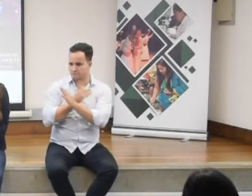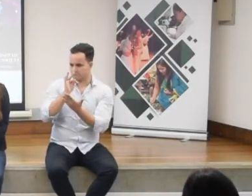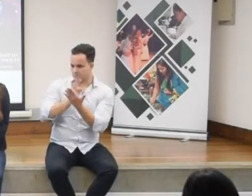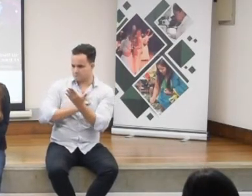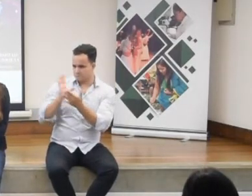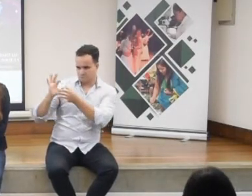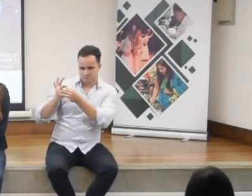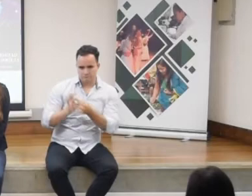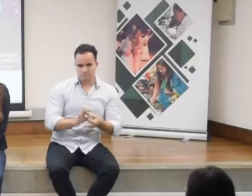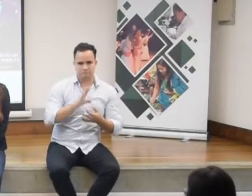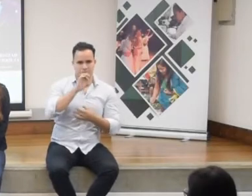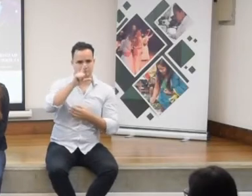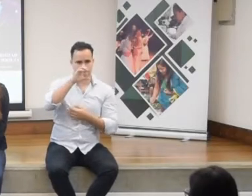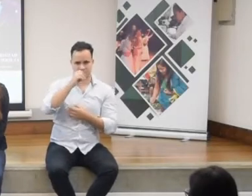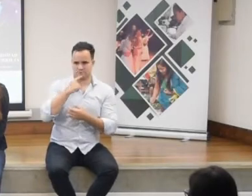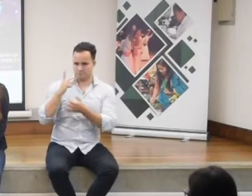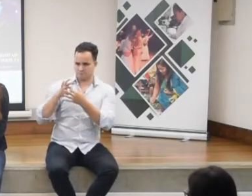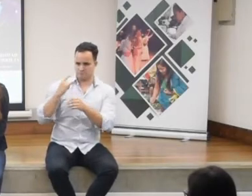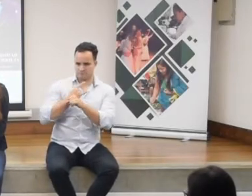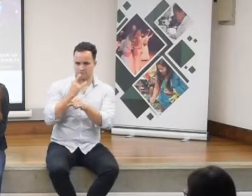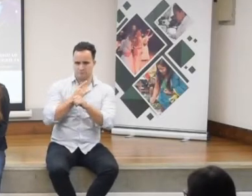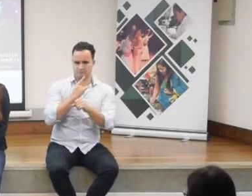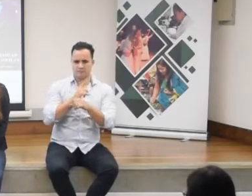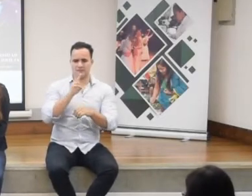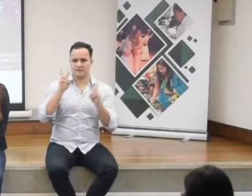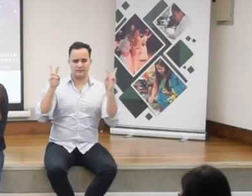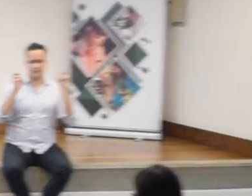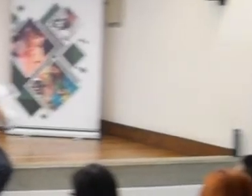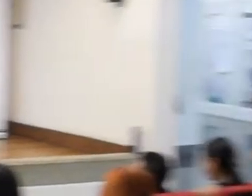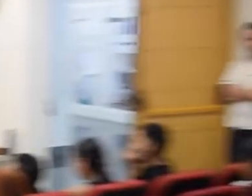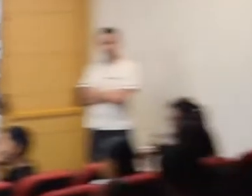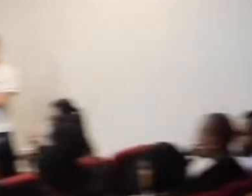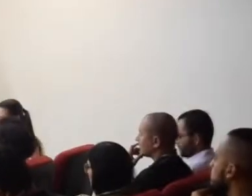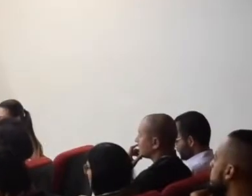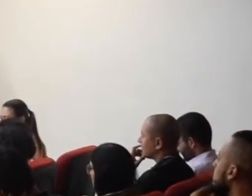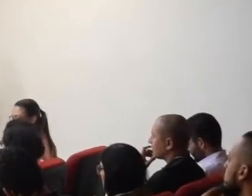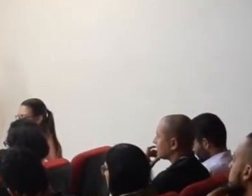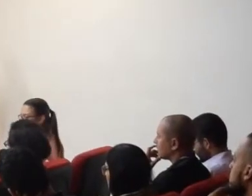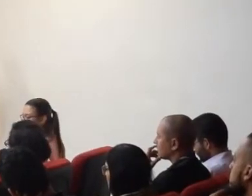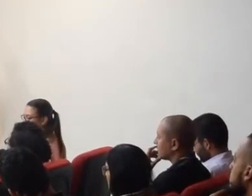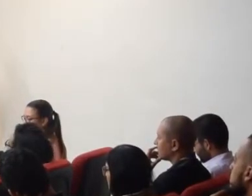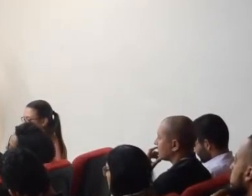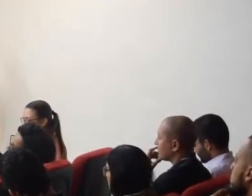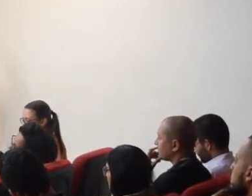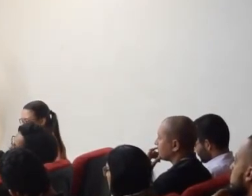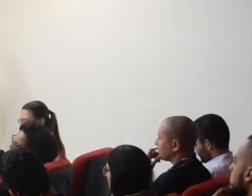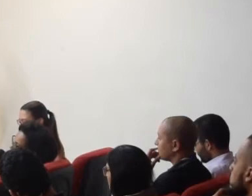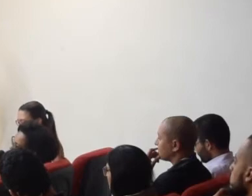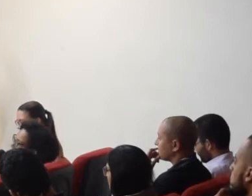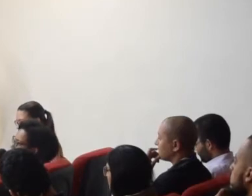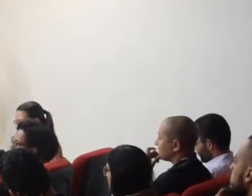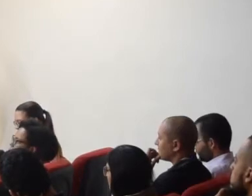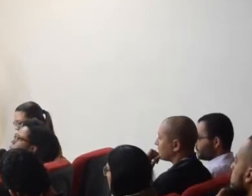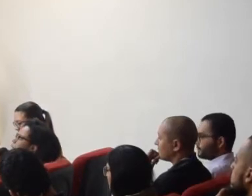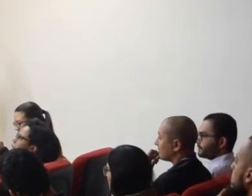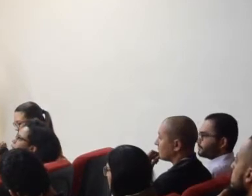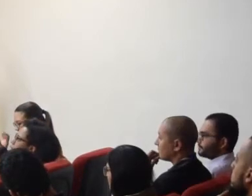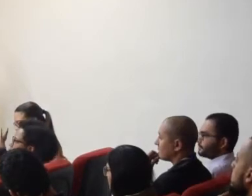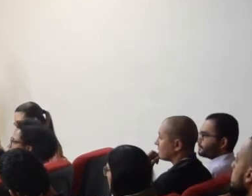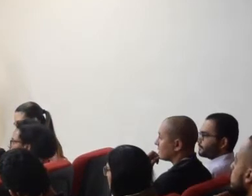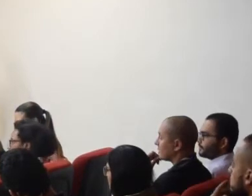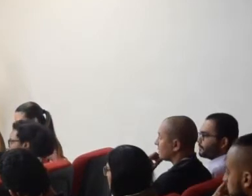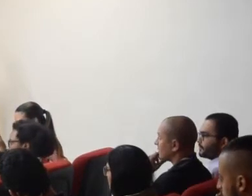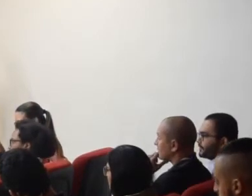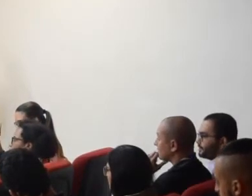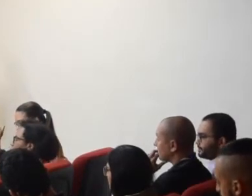que acogemos al CLEO, que es la idea de vinculación y acogida, que implica la diferencia y pensar en deserción y